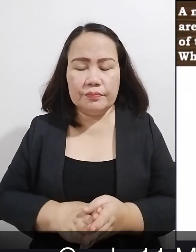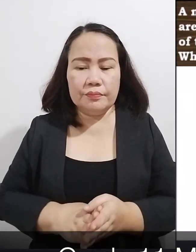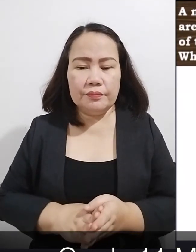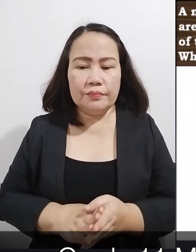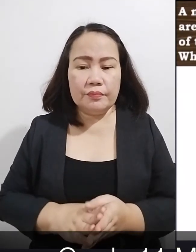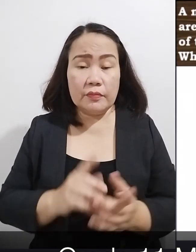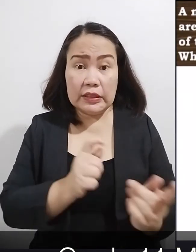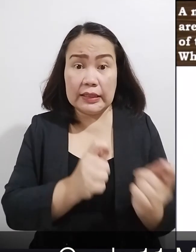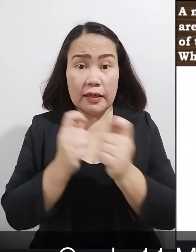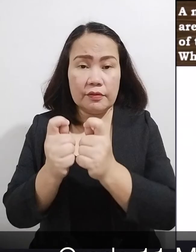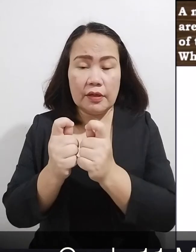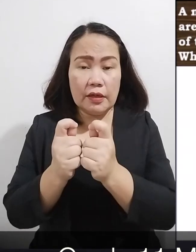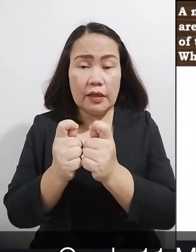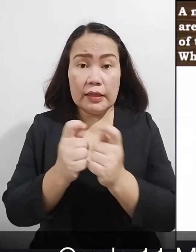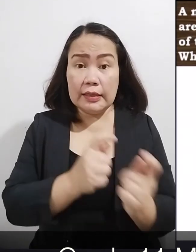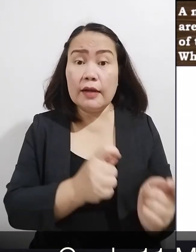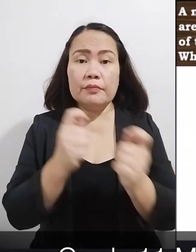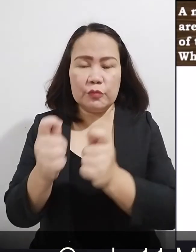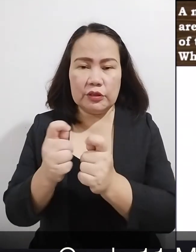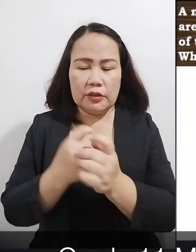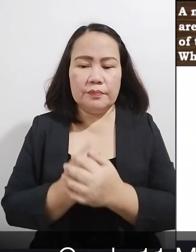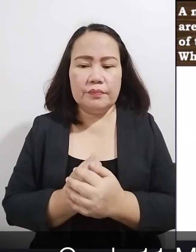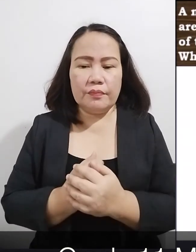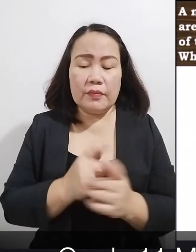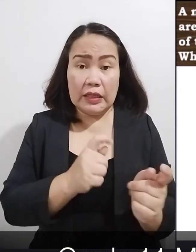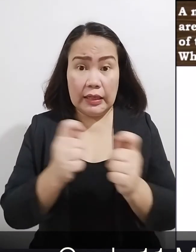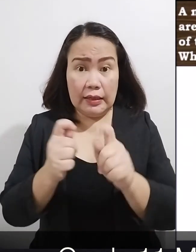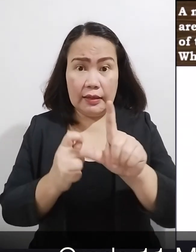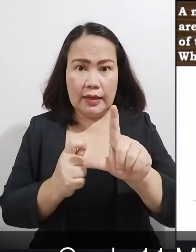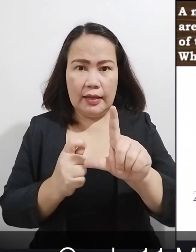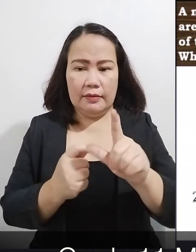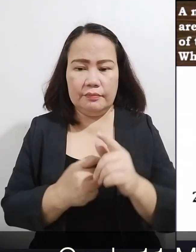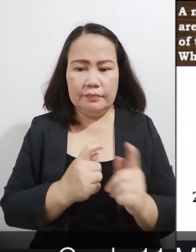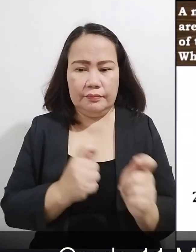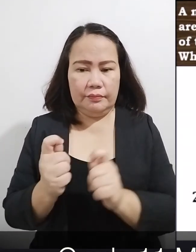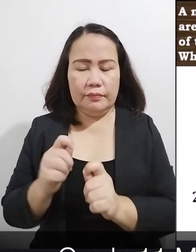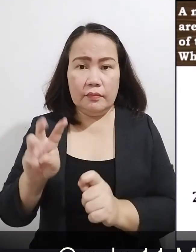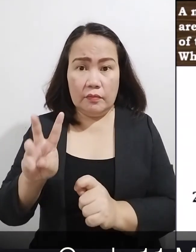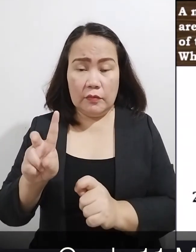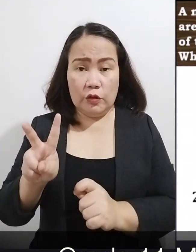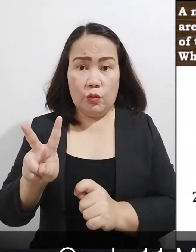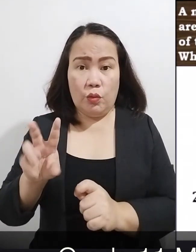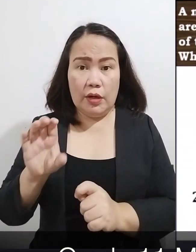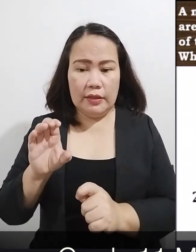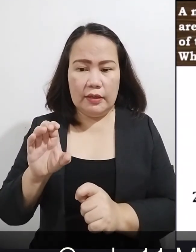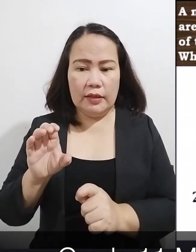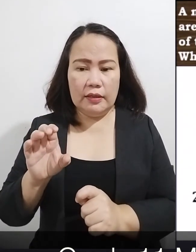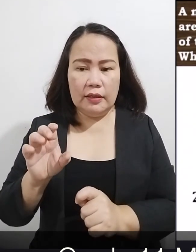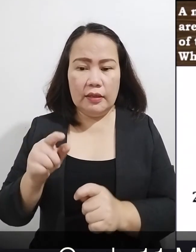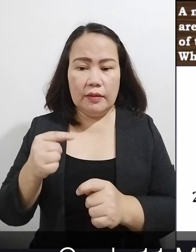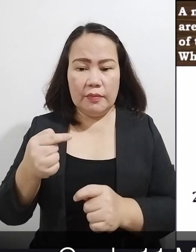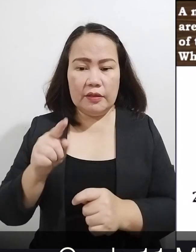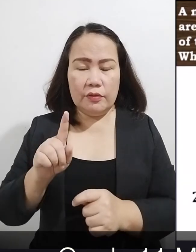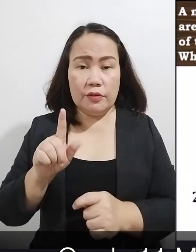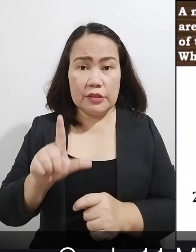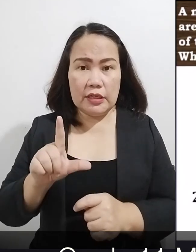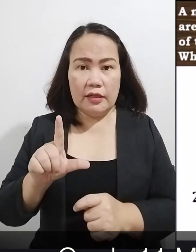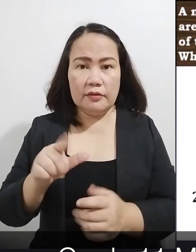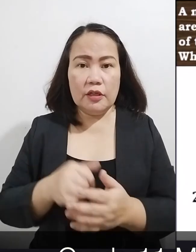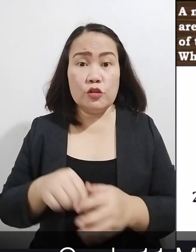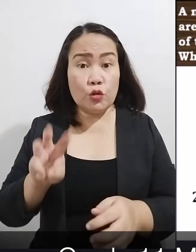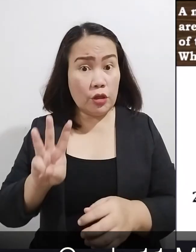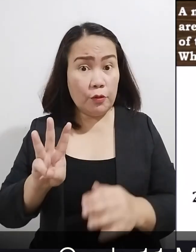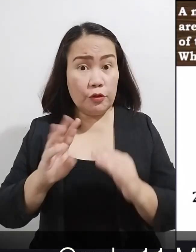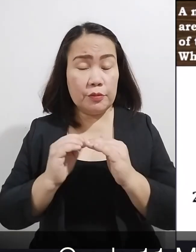W, kailangan i-transpose yung L sa kabilang side ng equation. Ayan, or pwede natin siyang isulat as ganito.